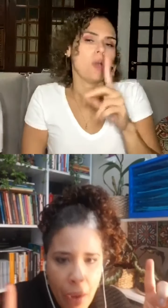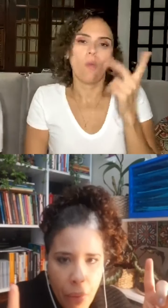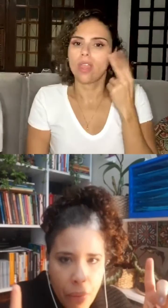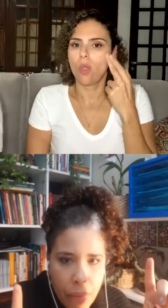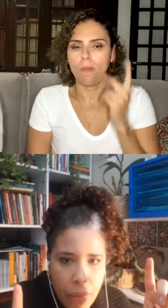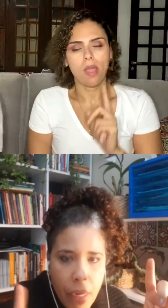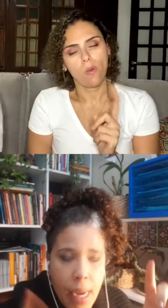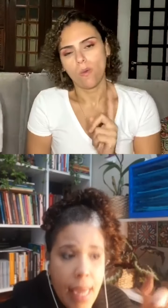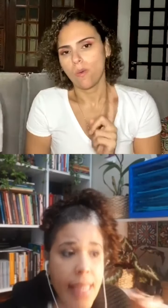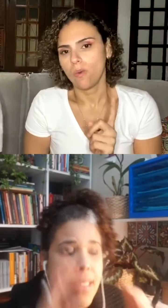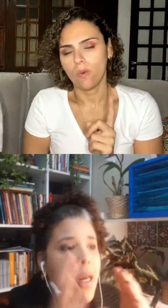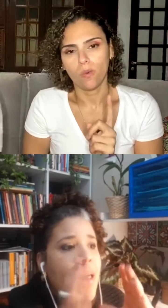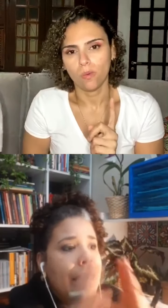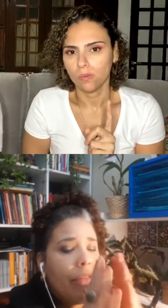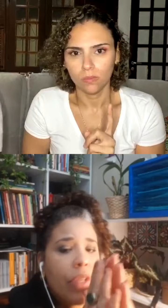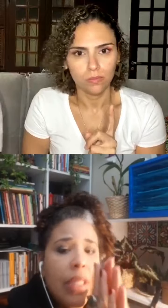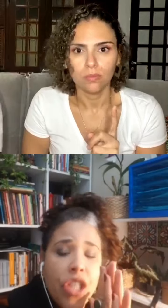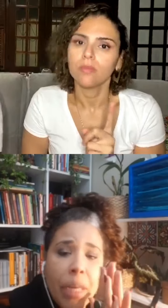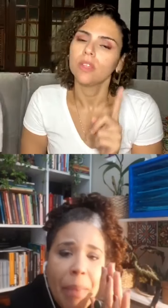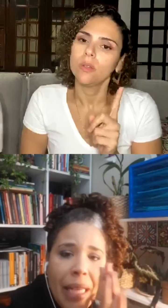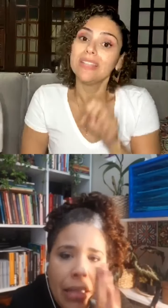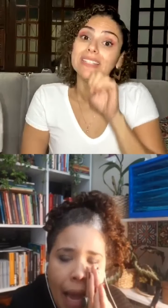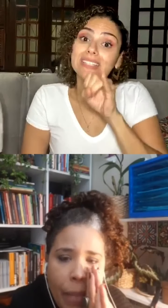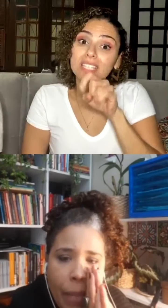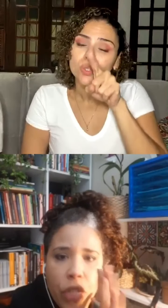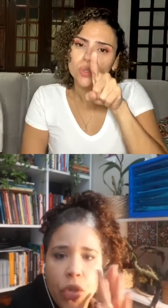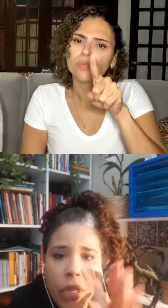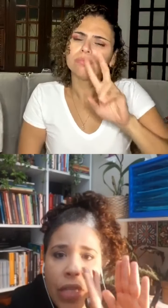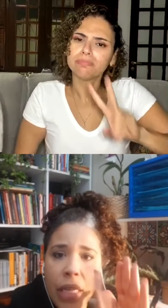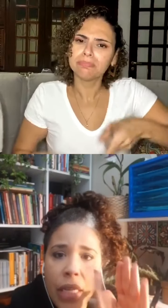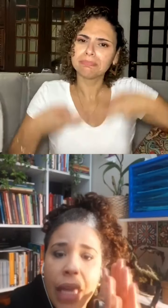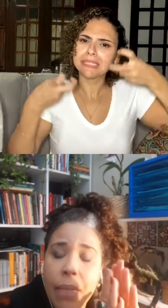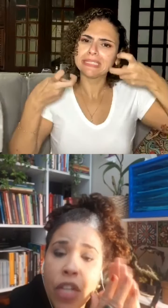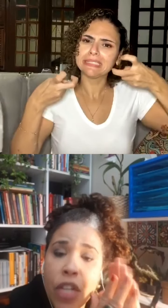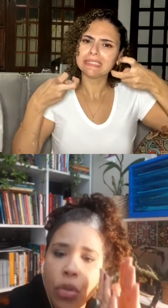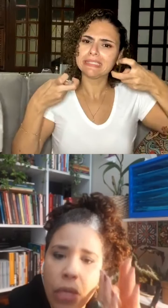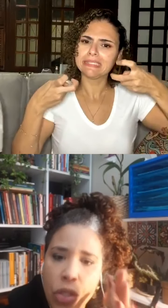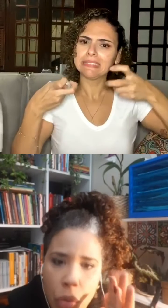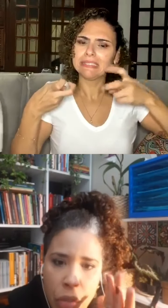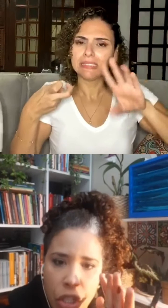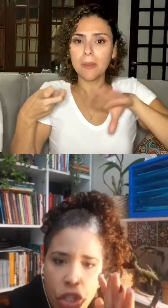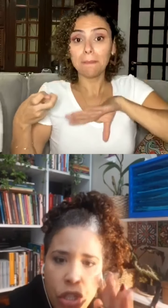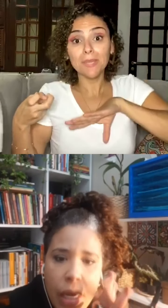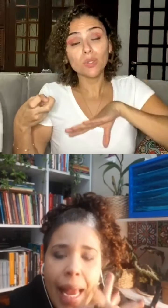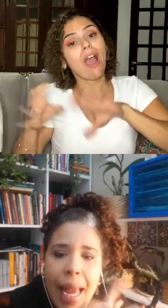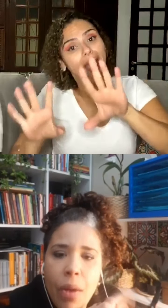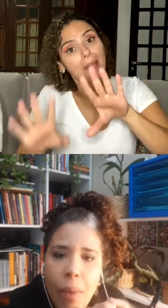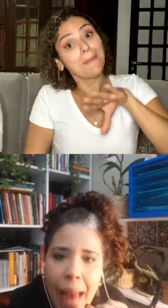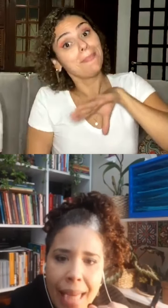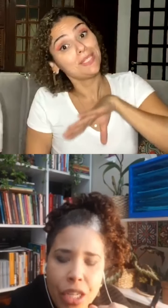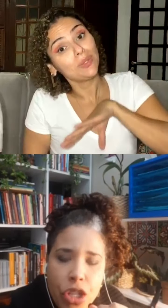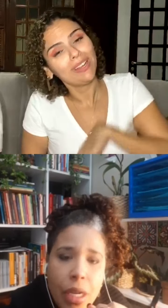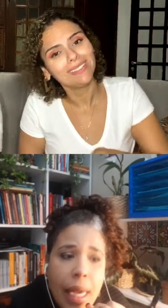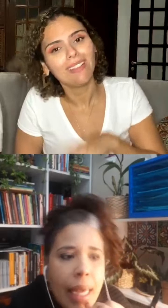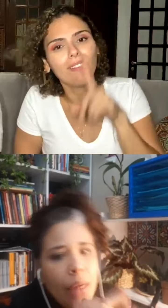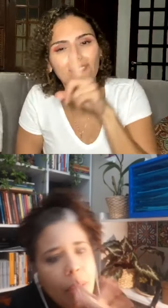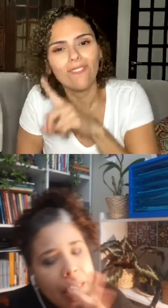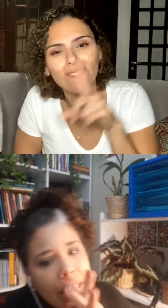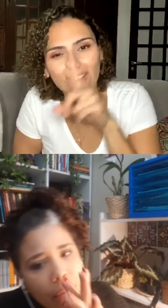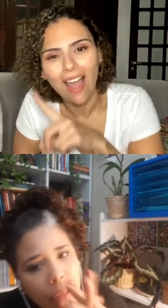normal. Se você já percebe que você não tem menstruações regulares,